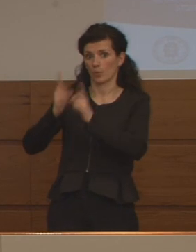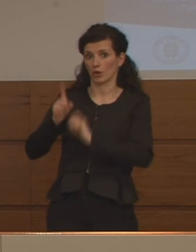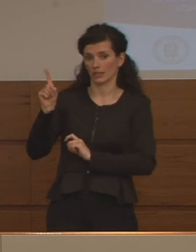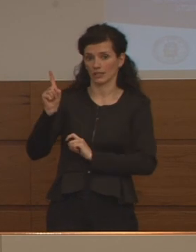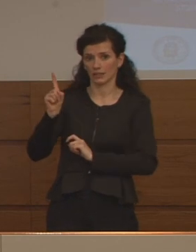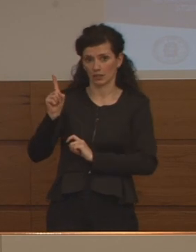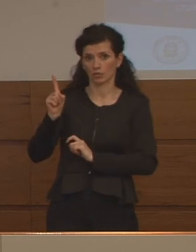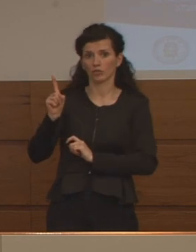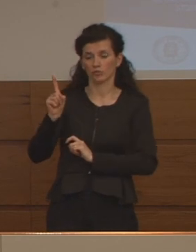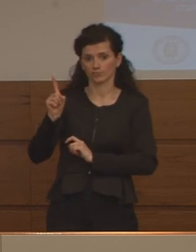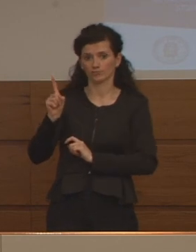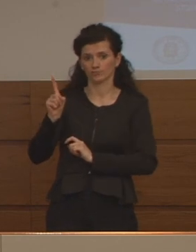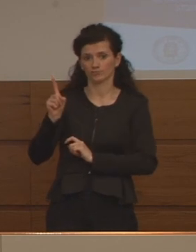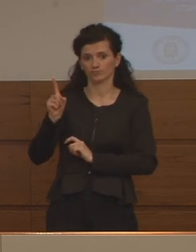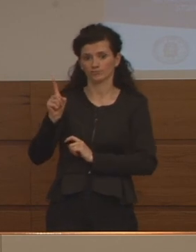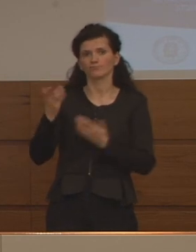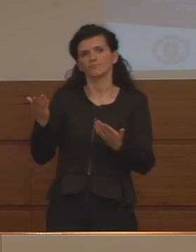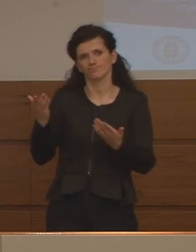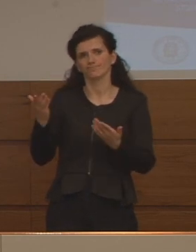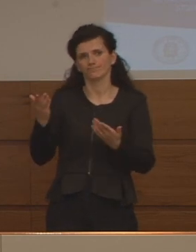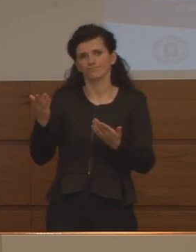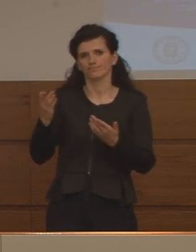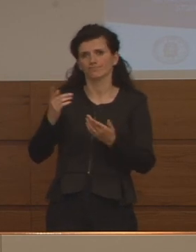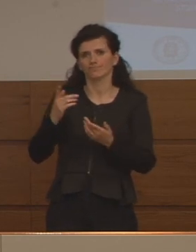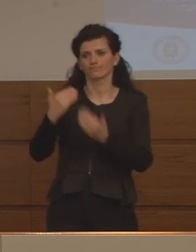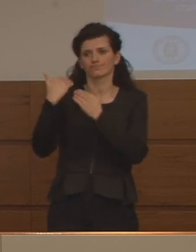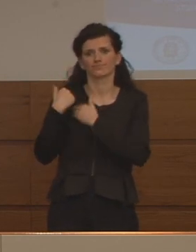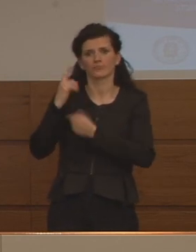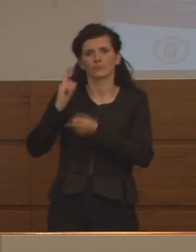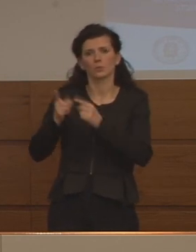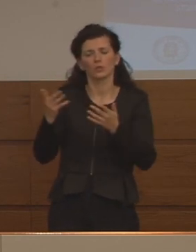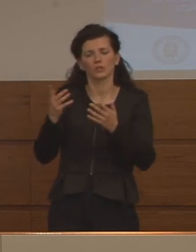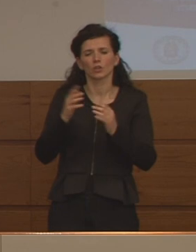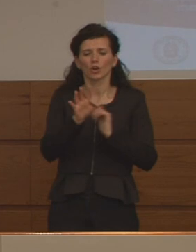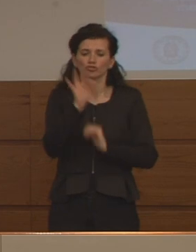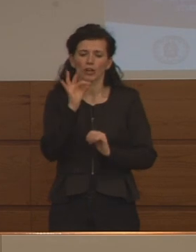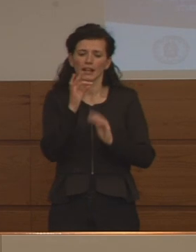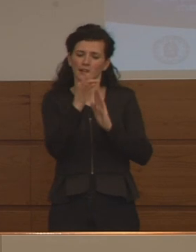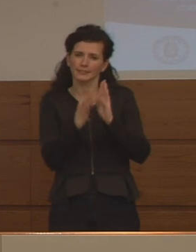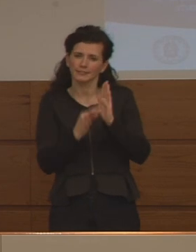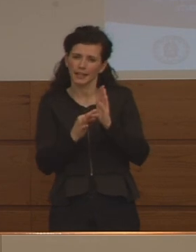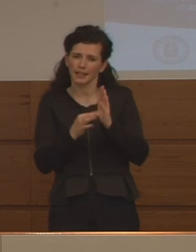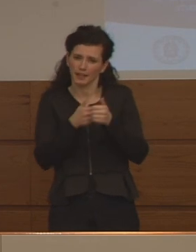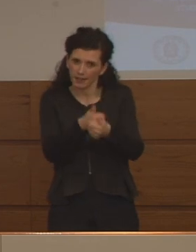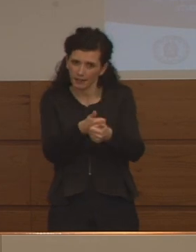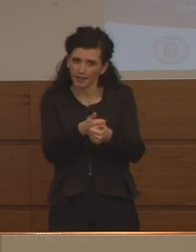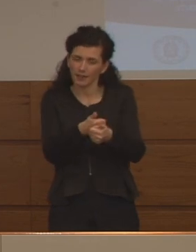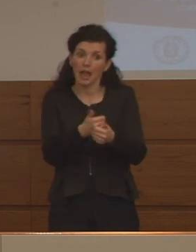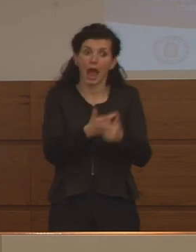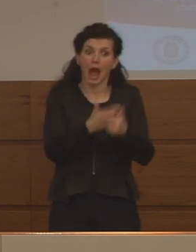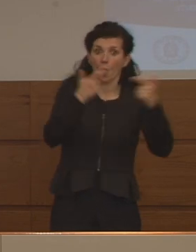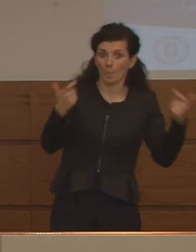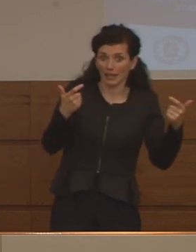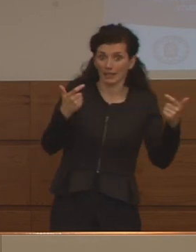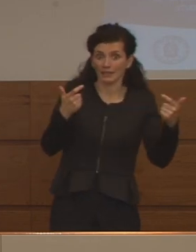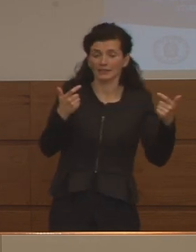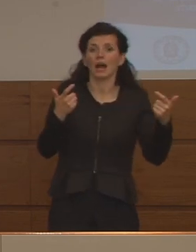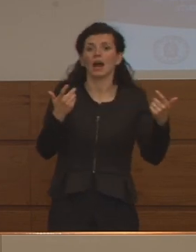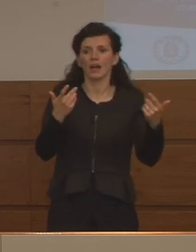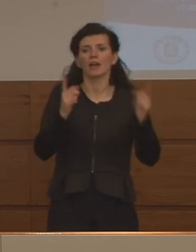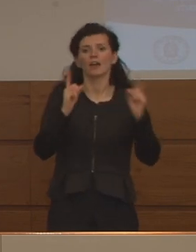di misure da adottare o implementare sia in termini di tempistica